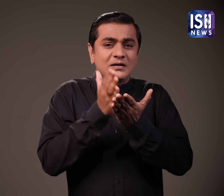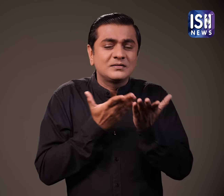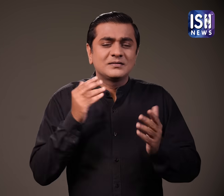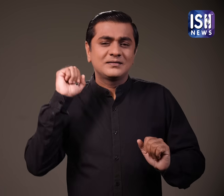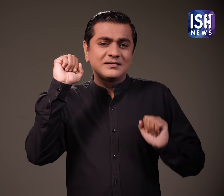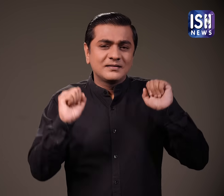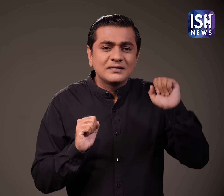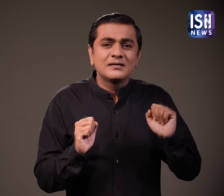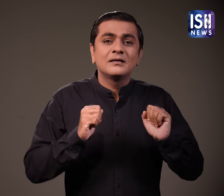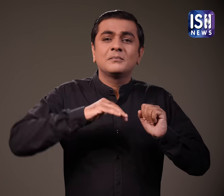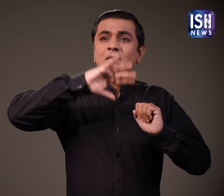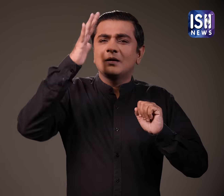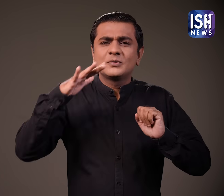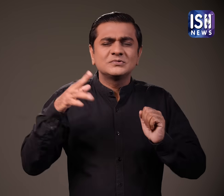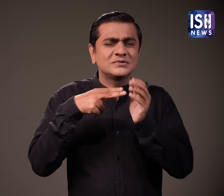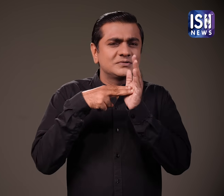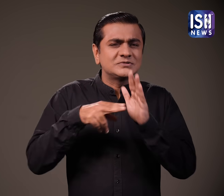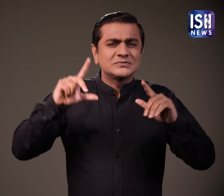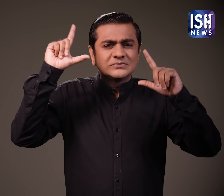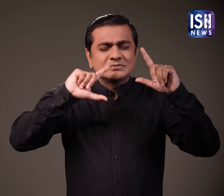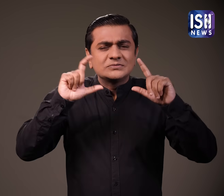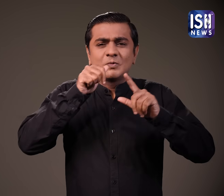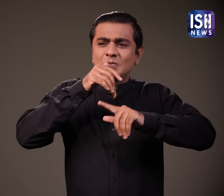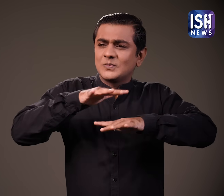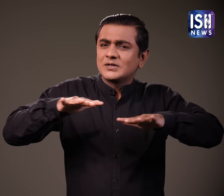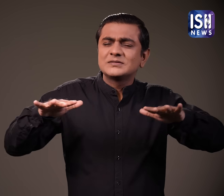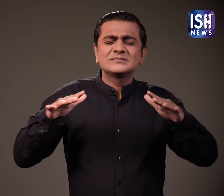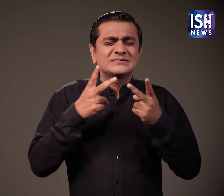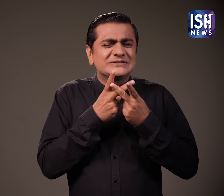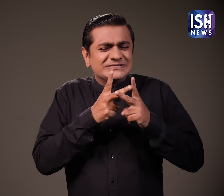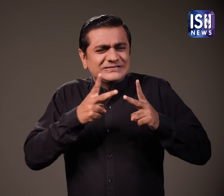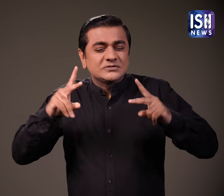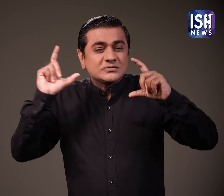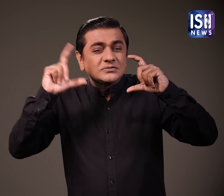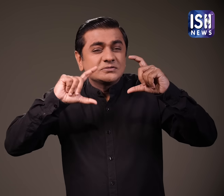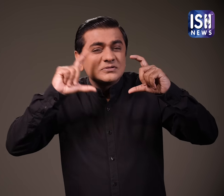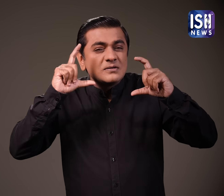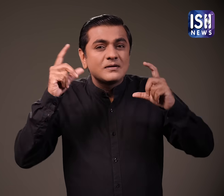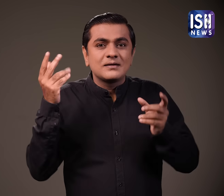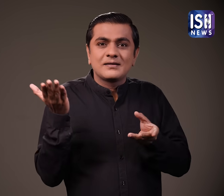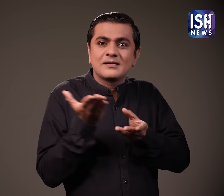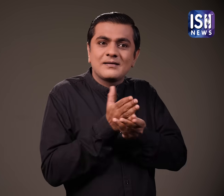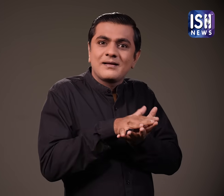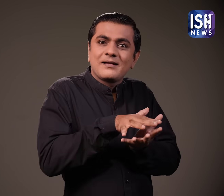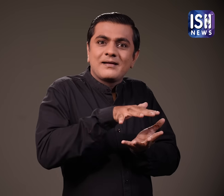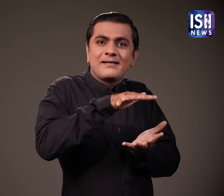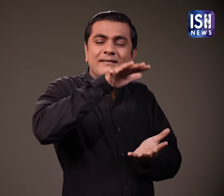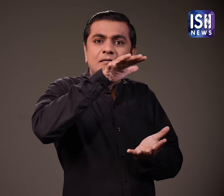जनंदिन पार्टी, क्लब, पहाडों, जीलों आदी में तस्वीरे लेते हैं हर किसी के पास इस तरह की बहुत सारी तस्वीरे